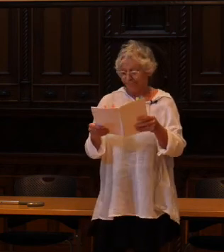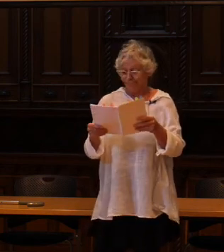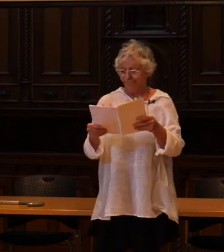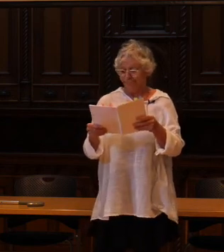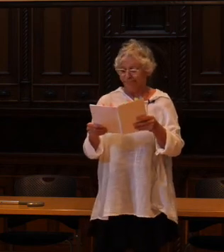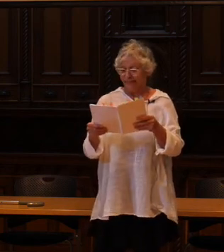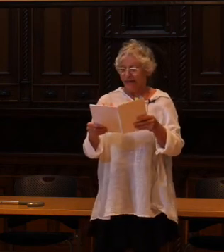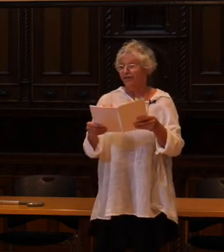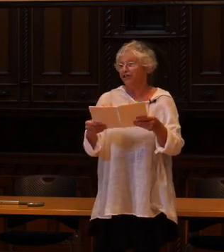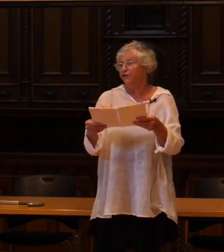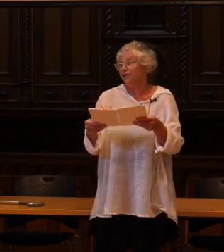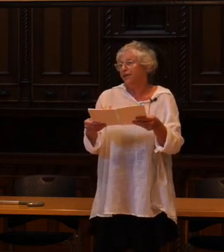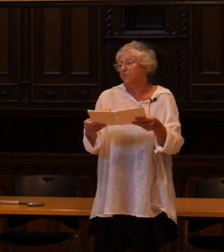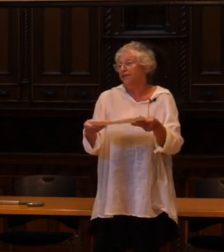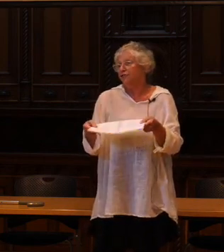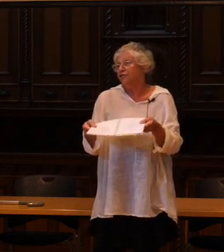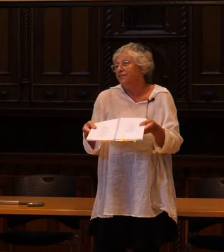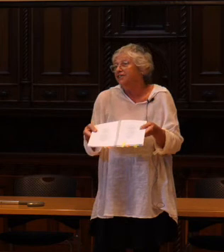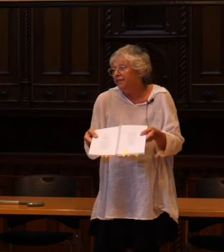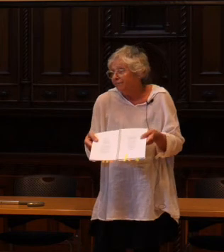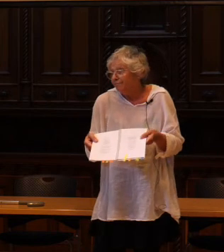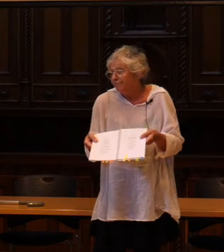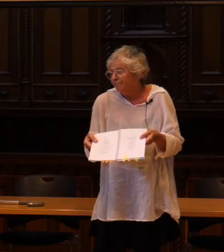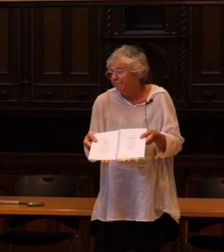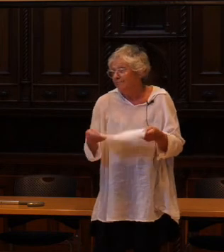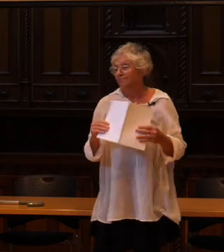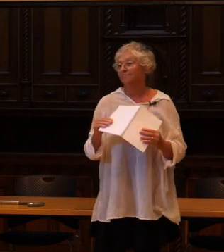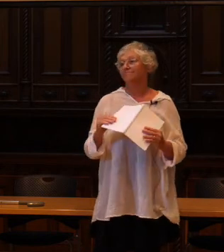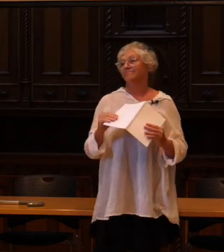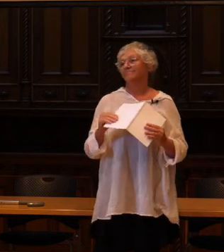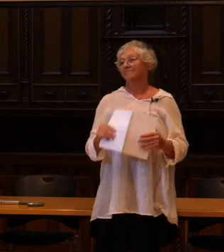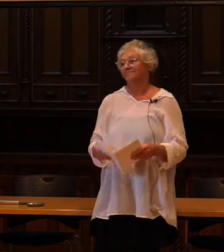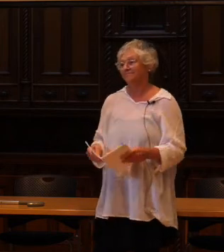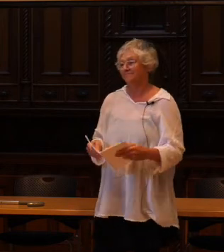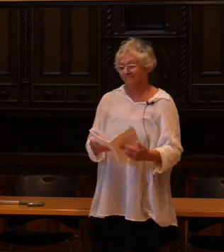suis. La gigue se termine, j'ai fini.